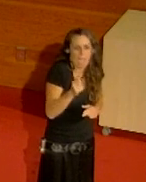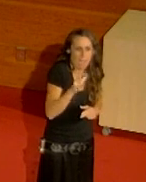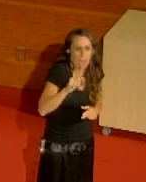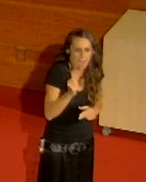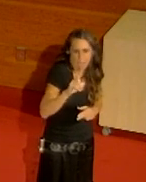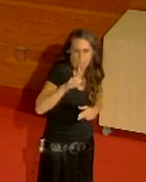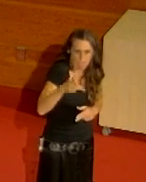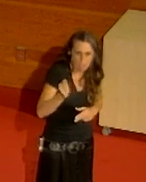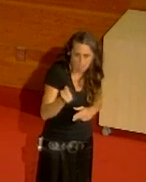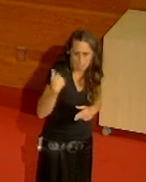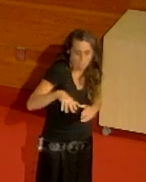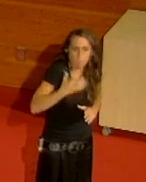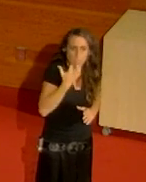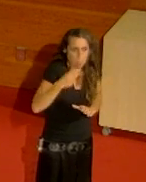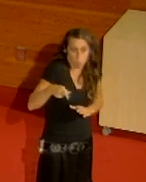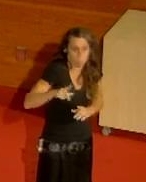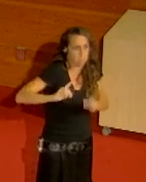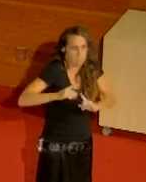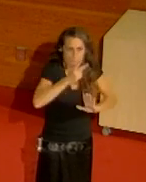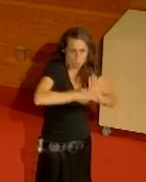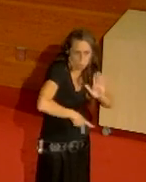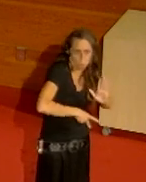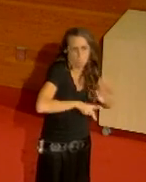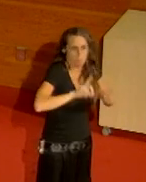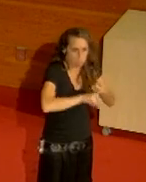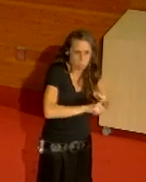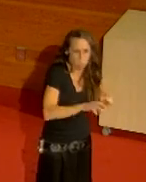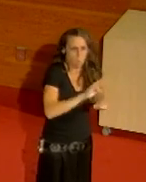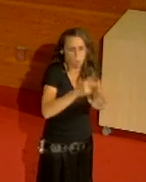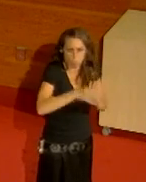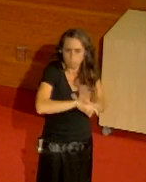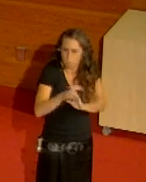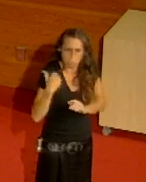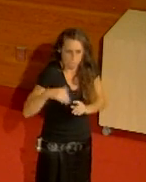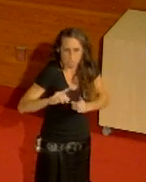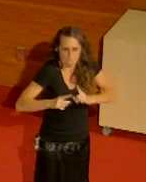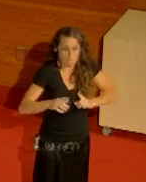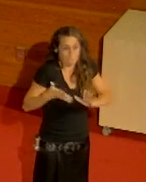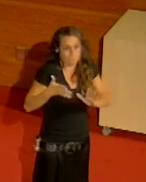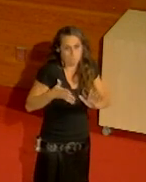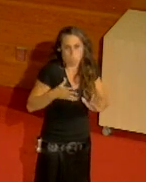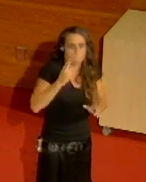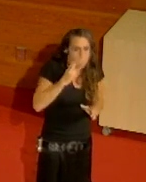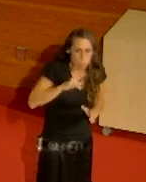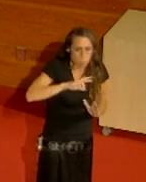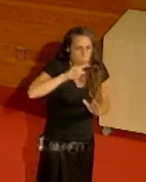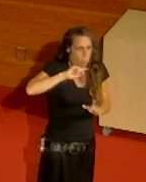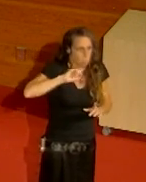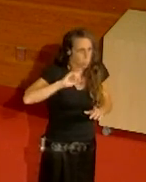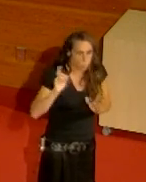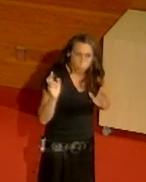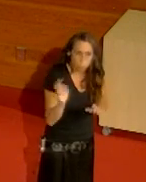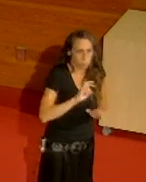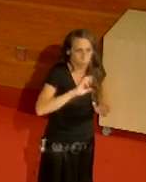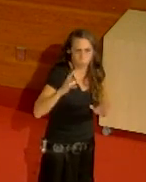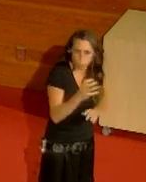ya rige los matrimonios por ejemplo pero si no hay matrimonio civil o las posibilidades de las conversiones o quién puede venir quién cumple los requisitos